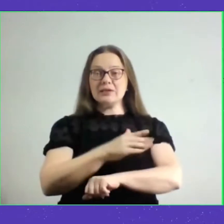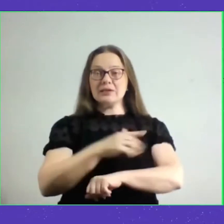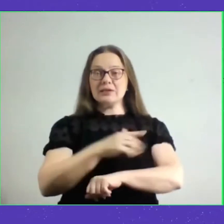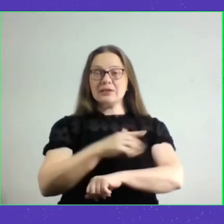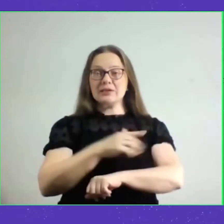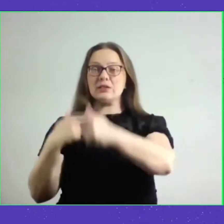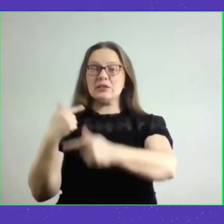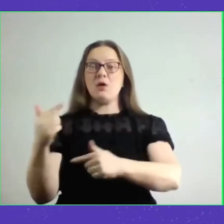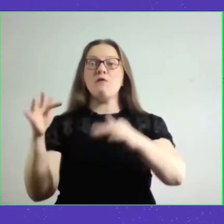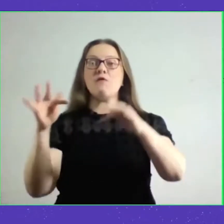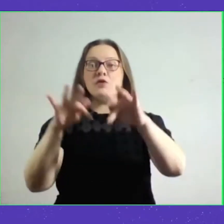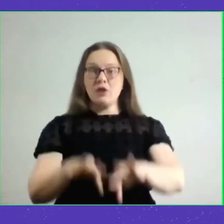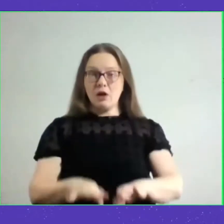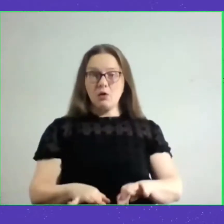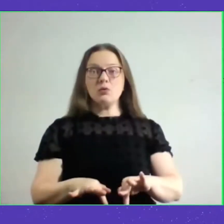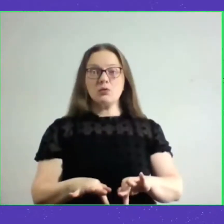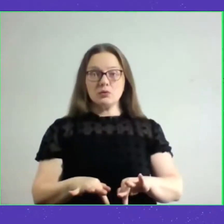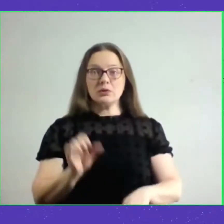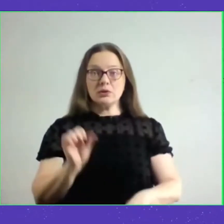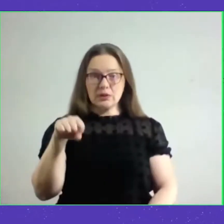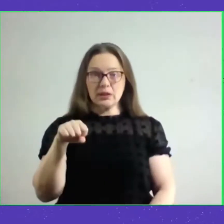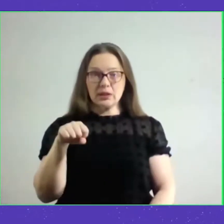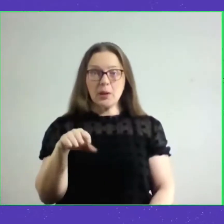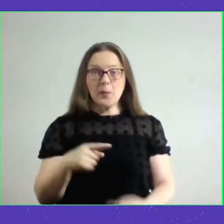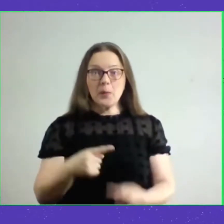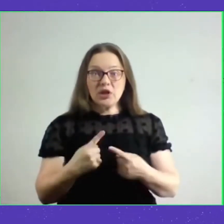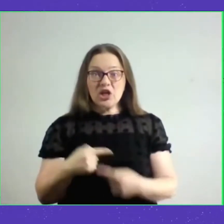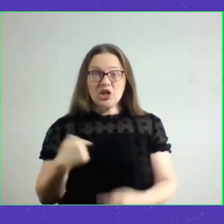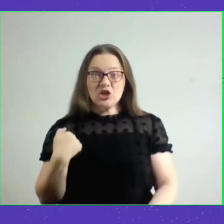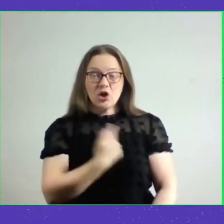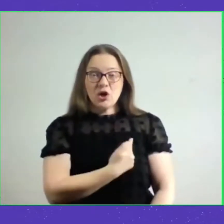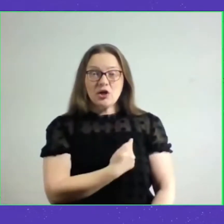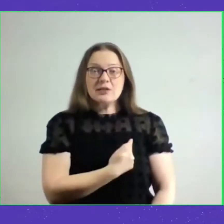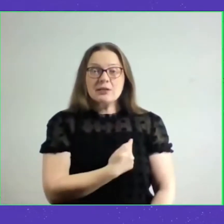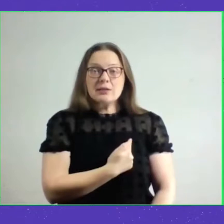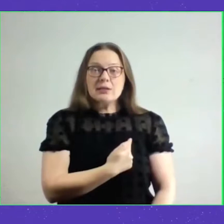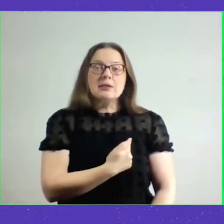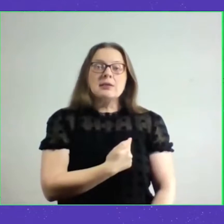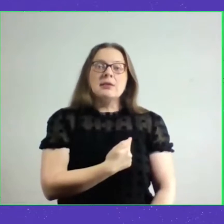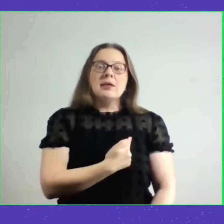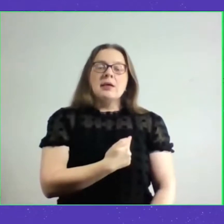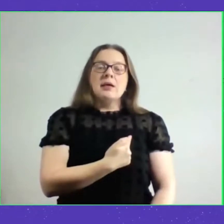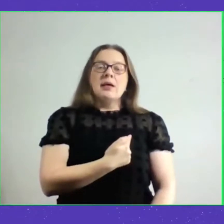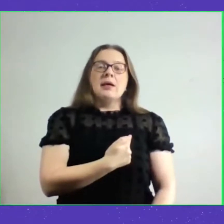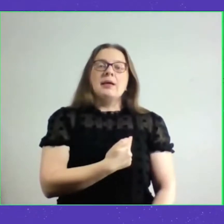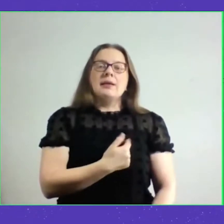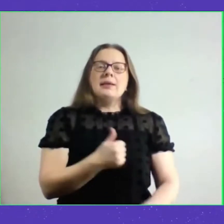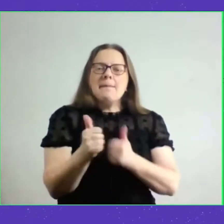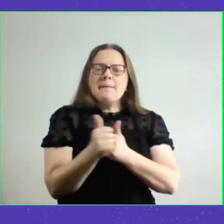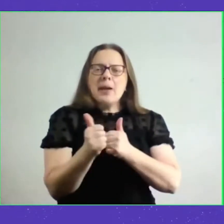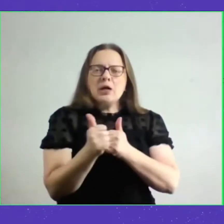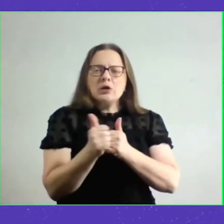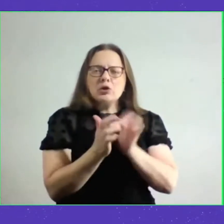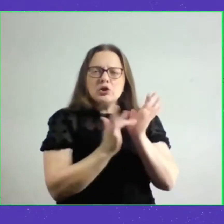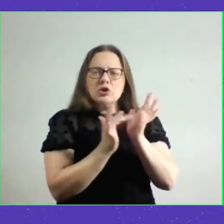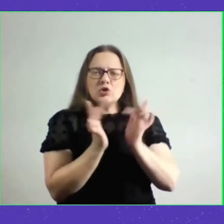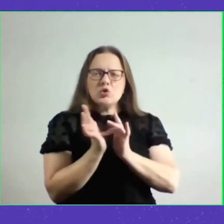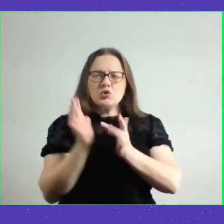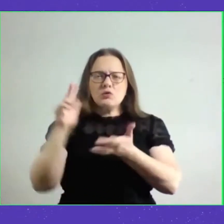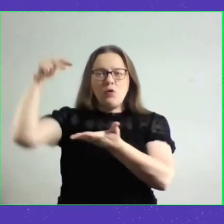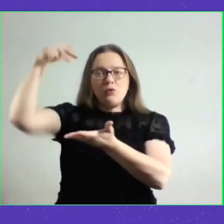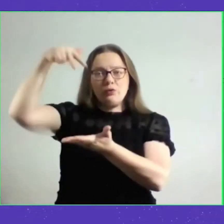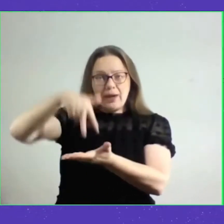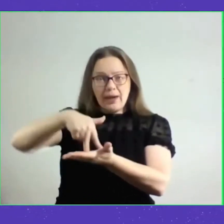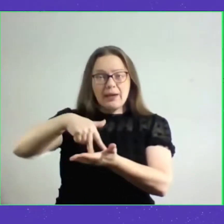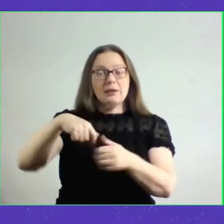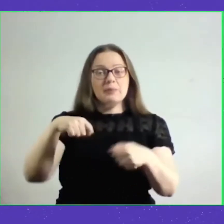Nós estamos encerrando esta era. E nós precisamos aprender a viver lá no